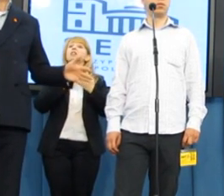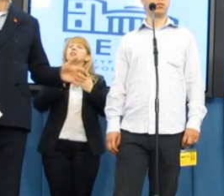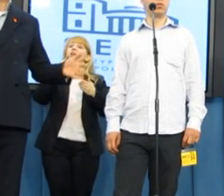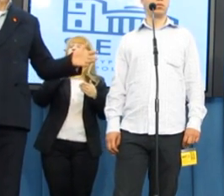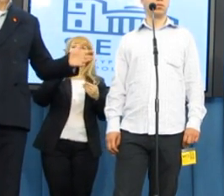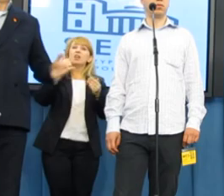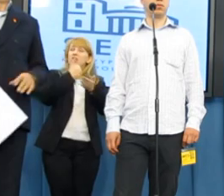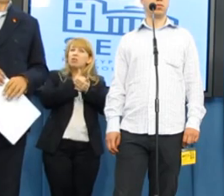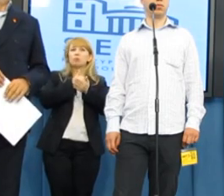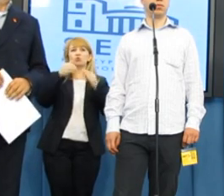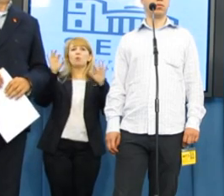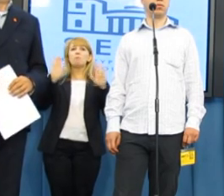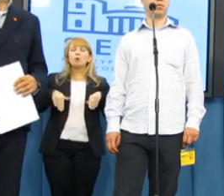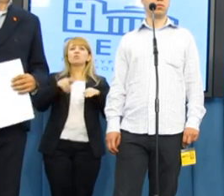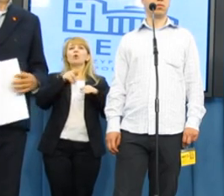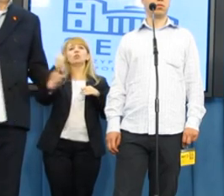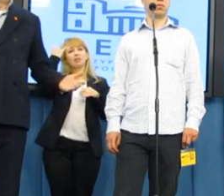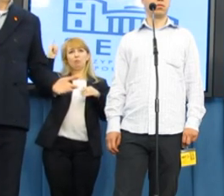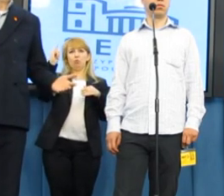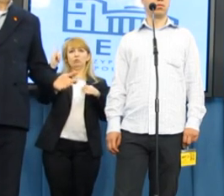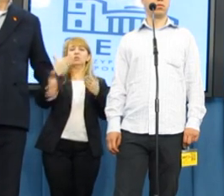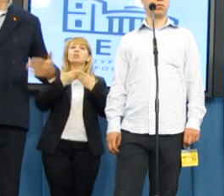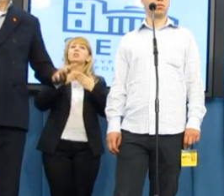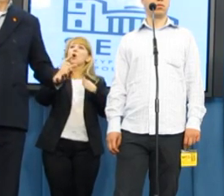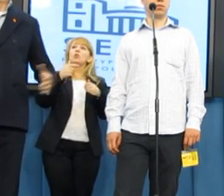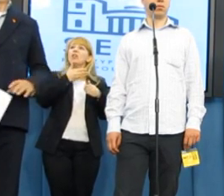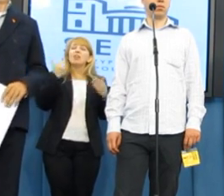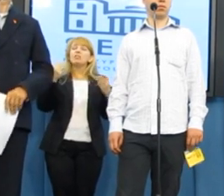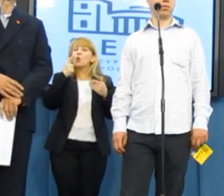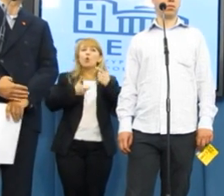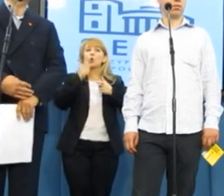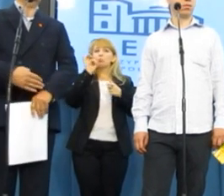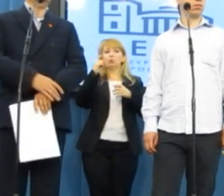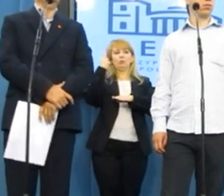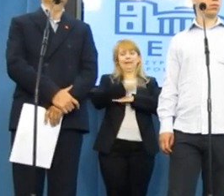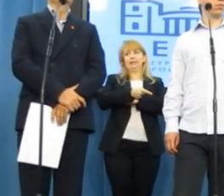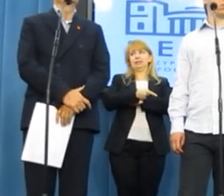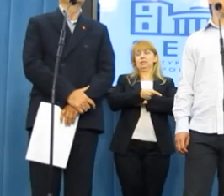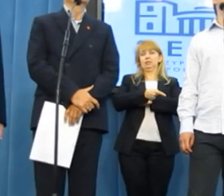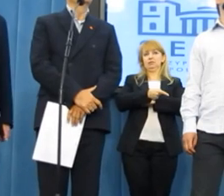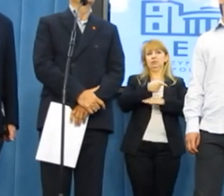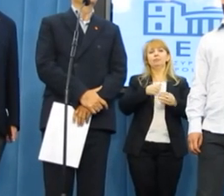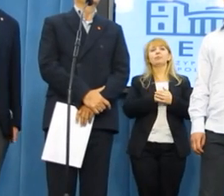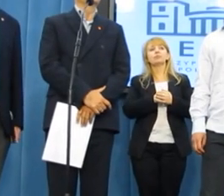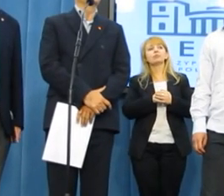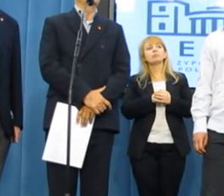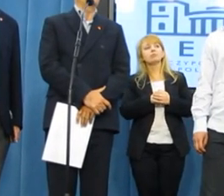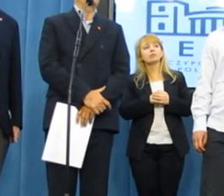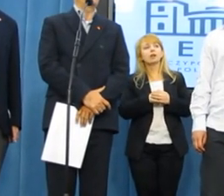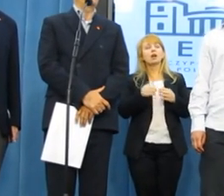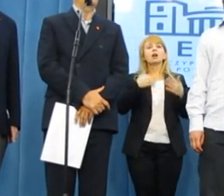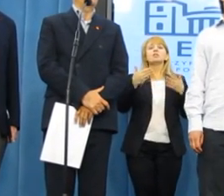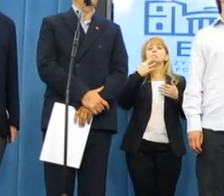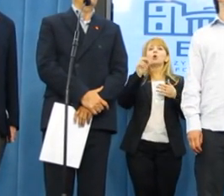straci większość. Stąd ta sytuacja, w której nie podejmuje, wydawałoby się, oczywistych decyzji. Jeżeli można, Jarosław, może prezentację. Chodzi o